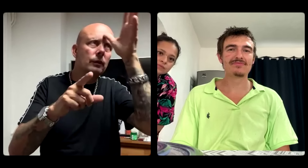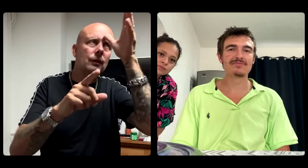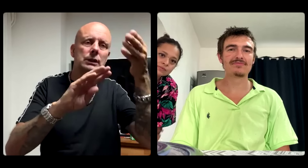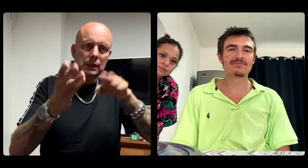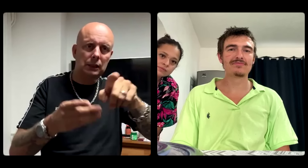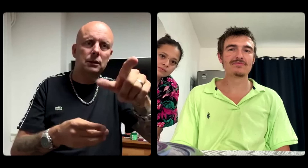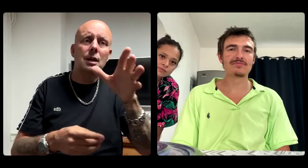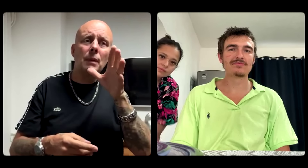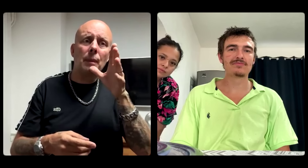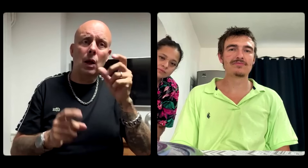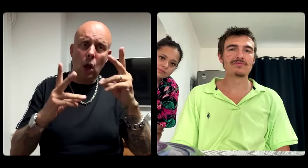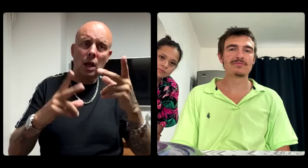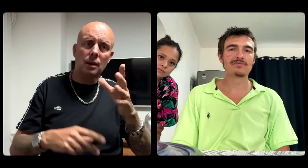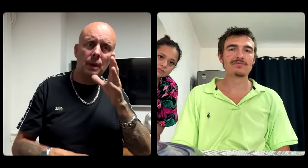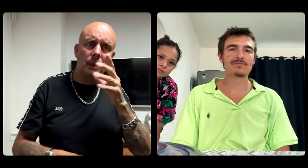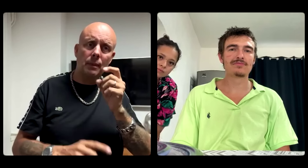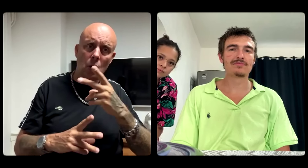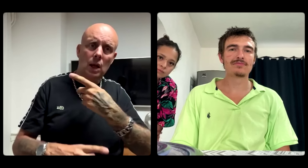Ja?